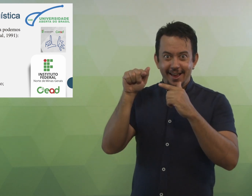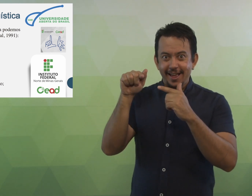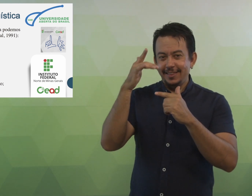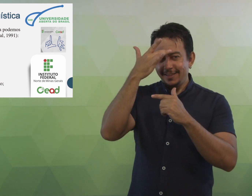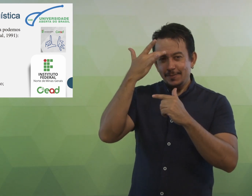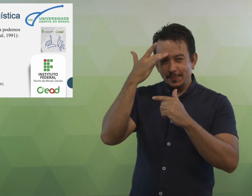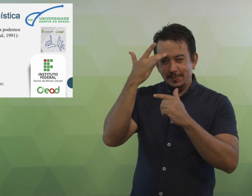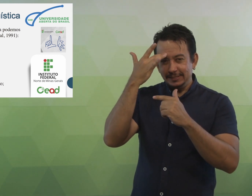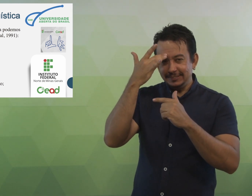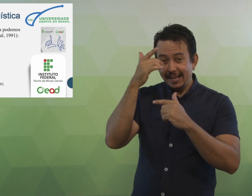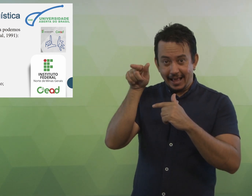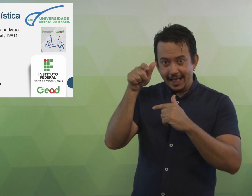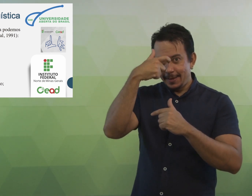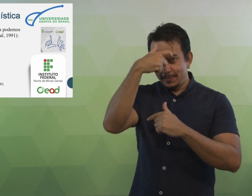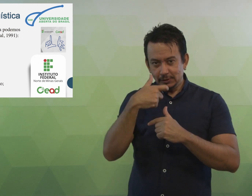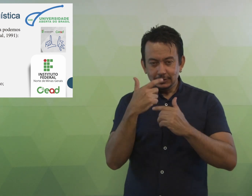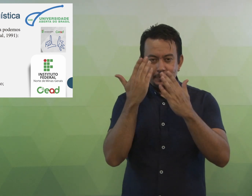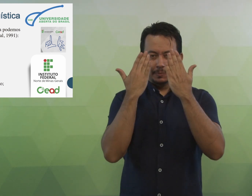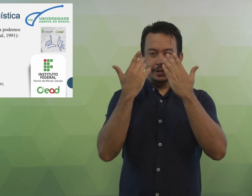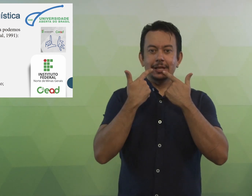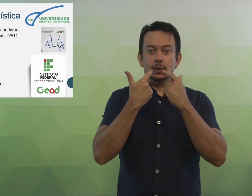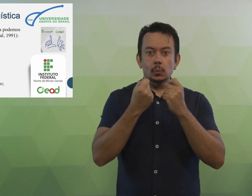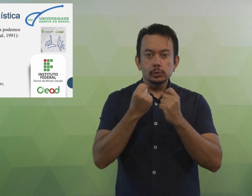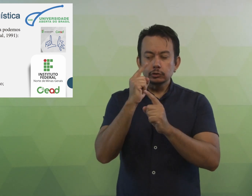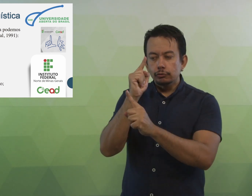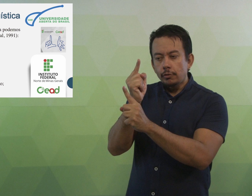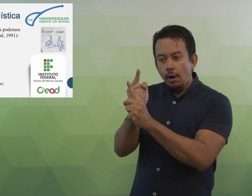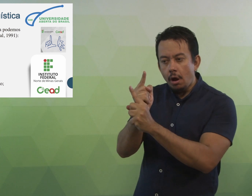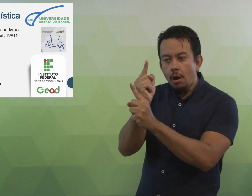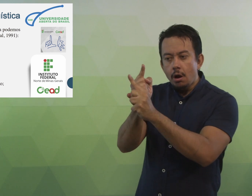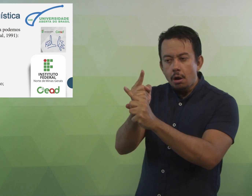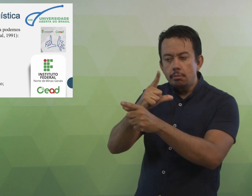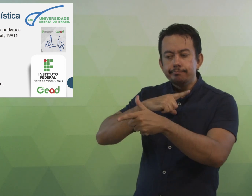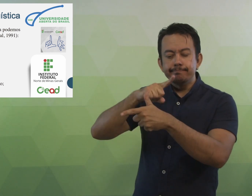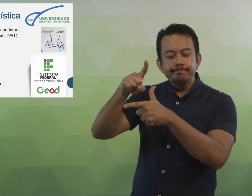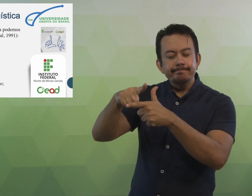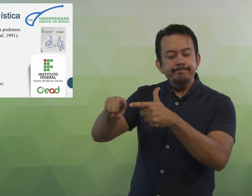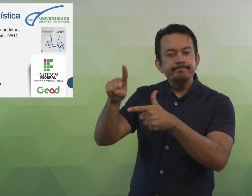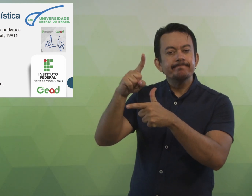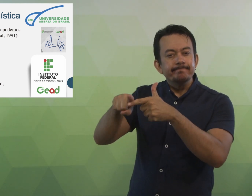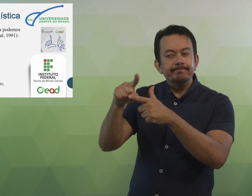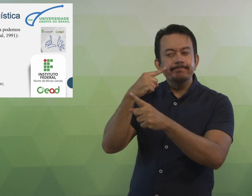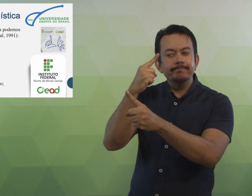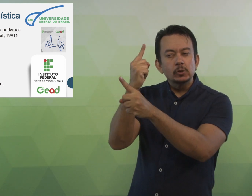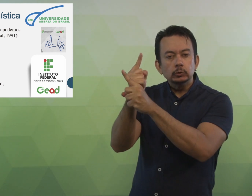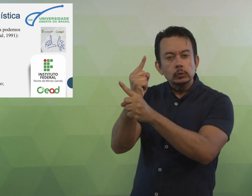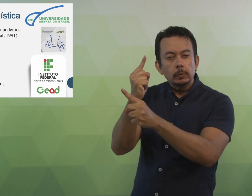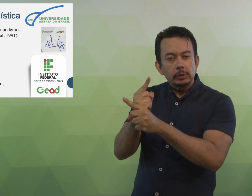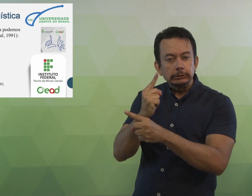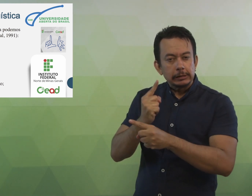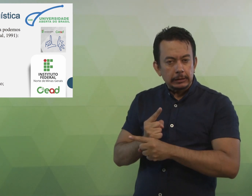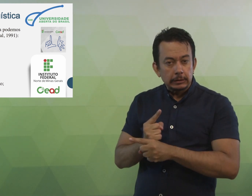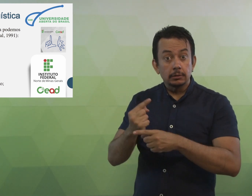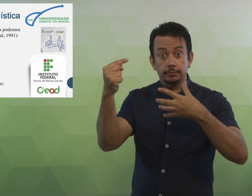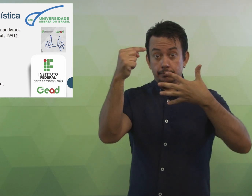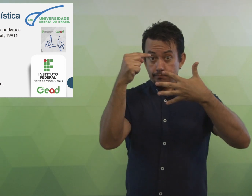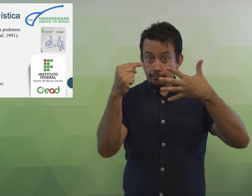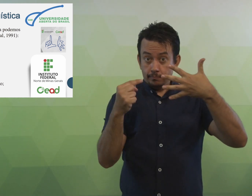recepção e compreensão da linguística, ele elencou alguns problemas encontrados na psicolinguística.